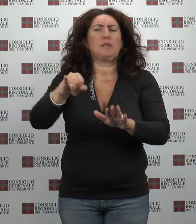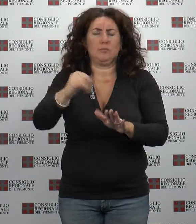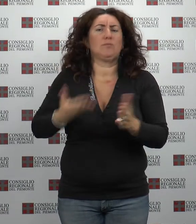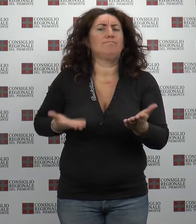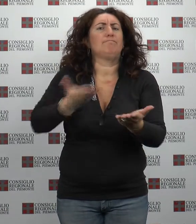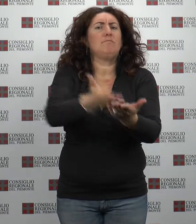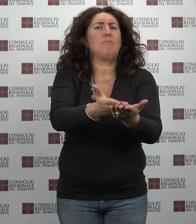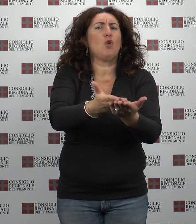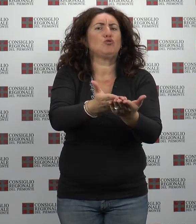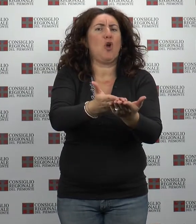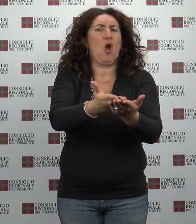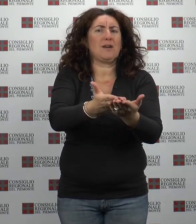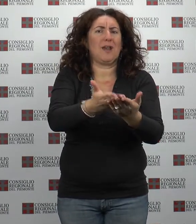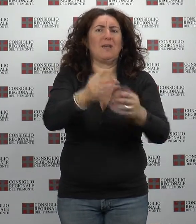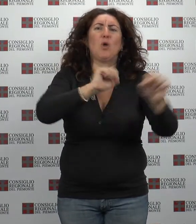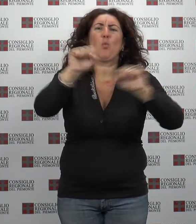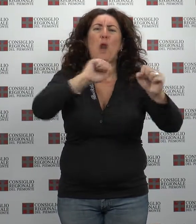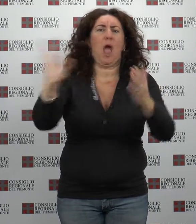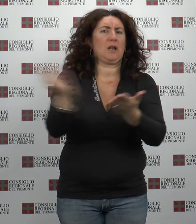la denuclearizzazione del Piemonte.